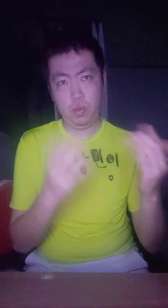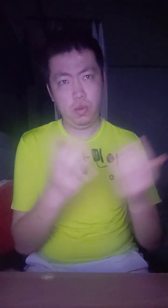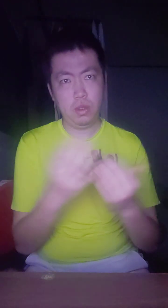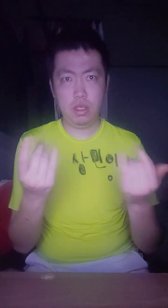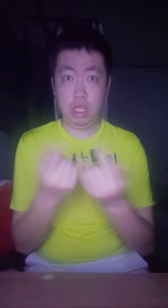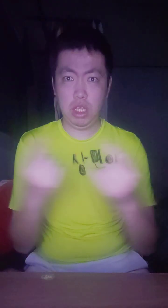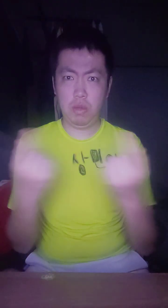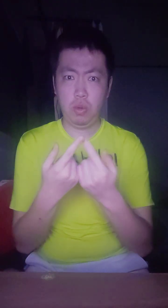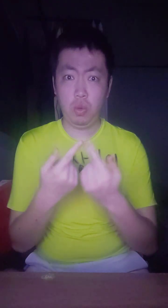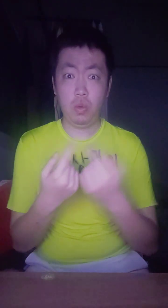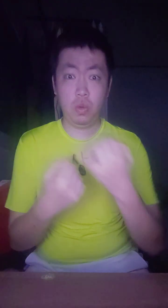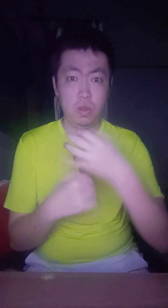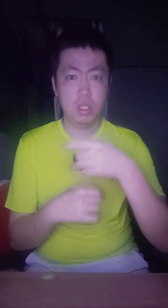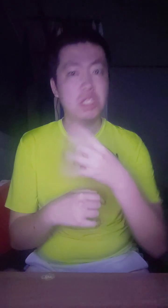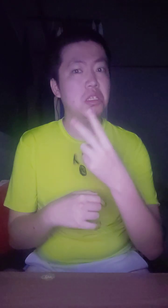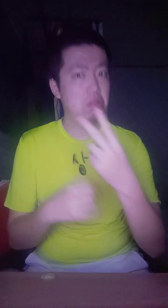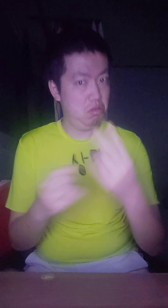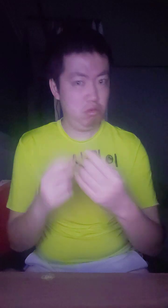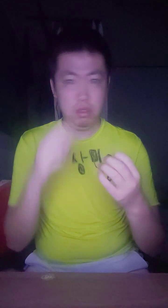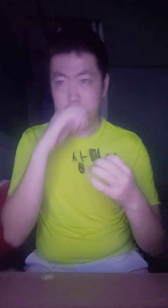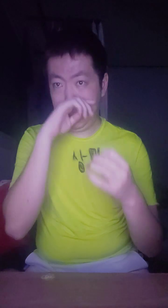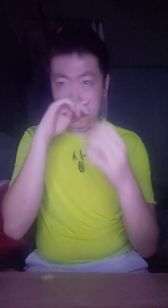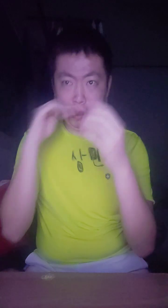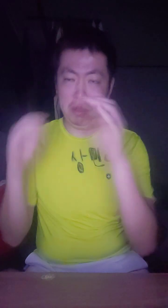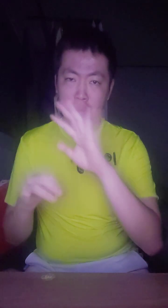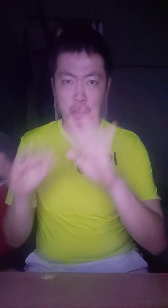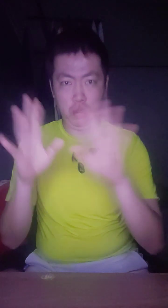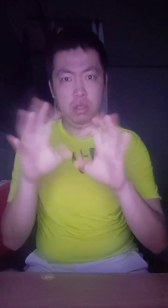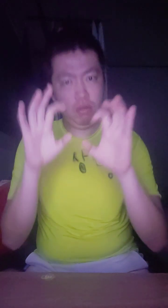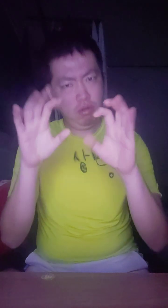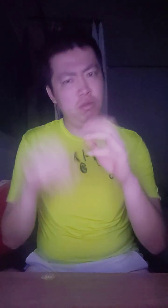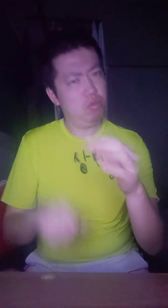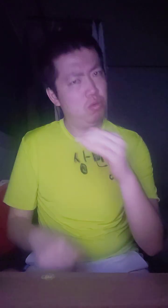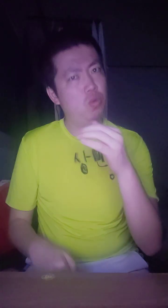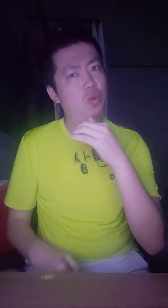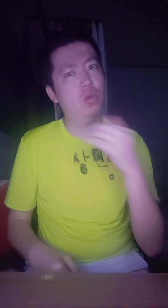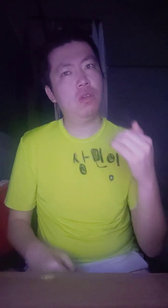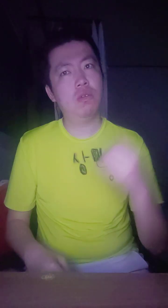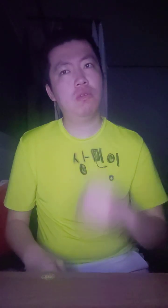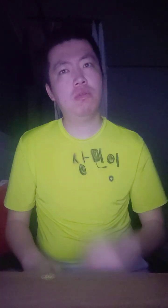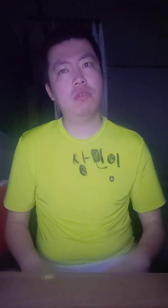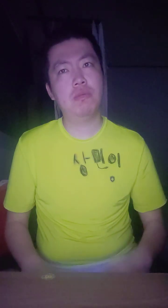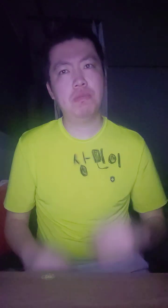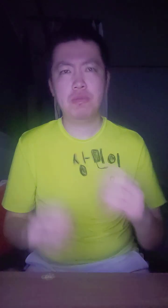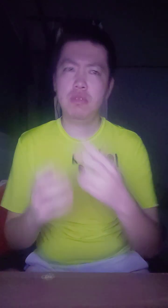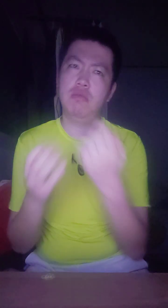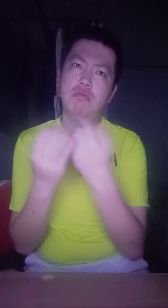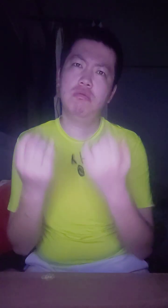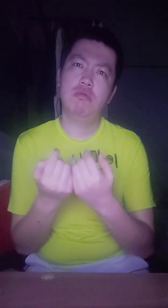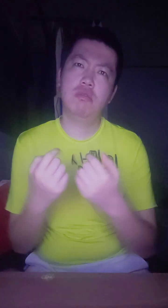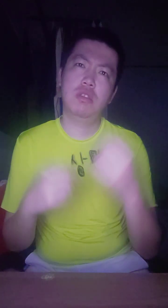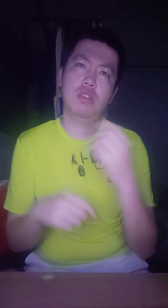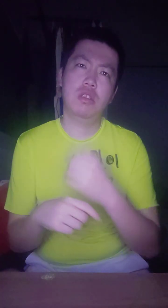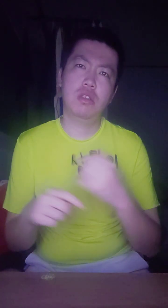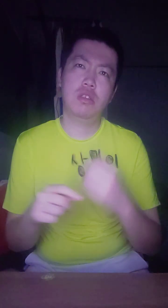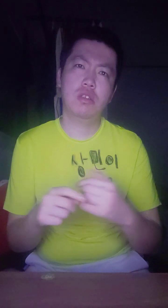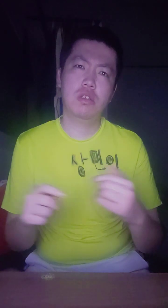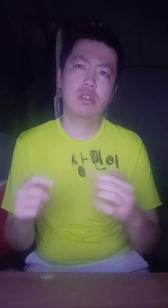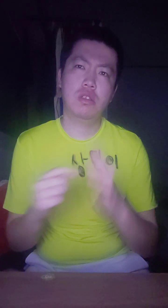계약을 맺고 지난 20여 년간 공중 화장실로 이용을 해온 상황. 하지만 오수처리나 배기장치 등에 대한 시설